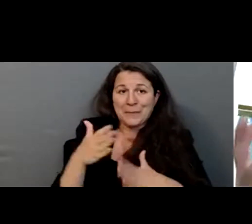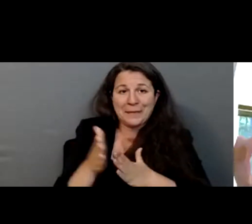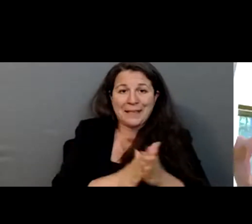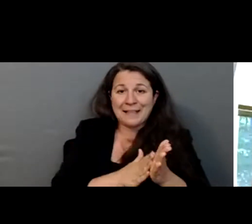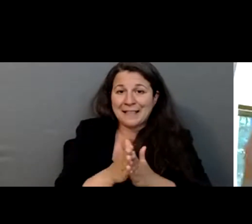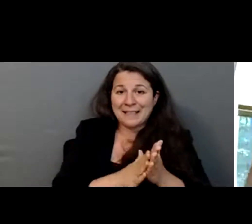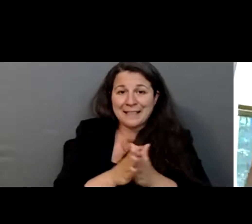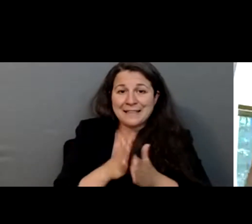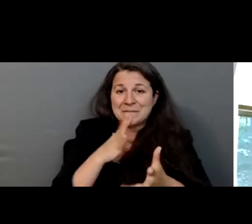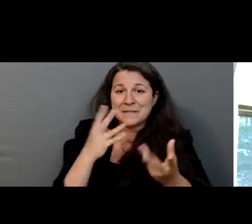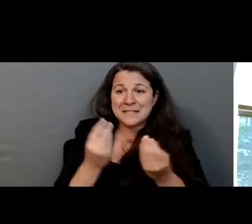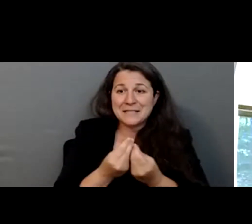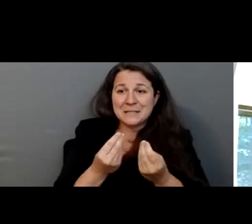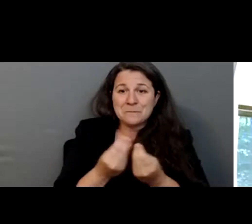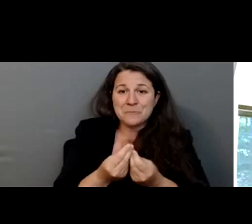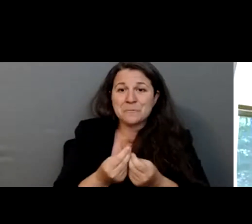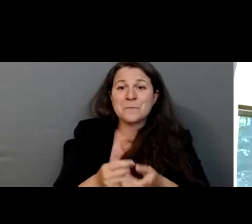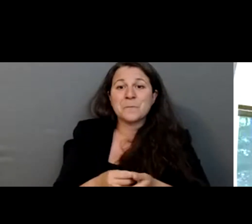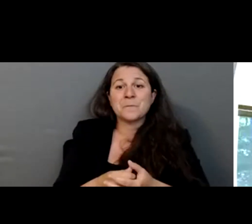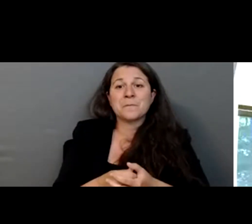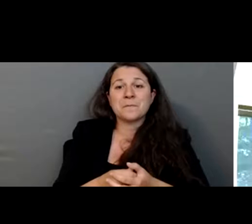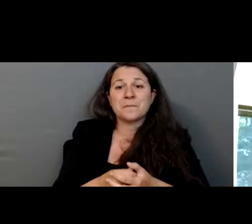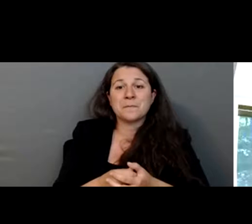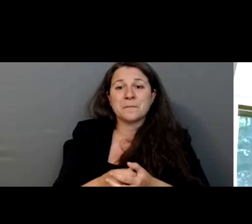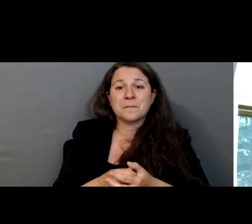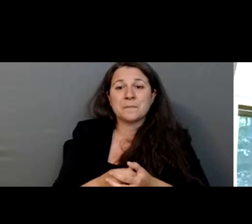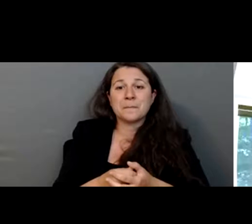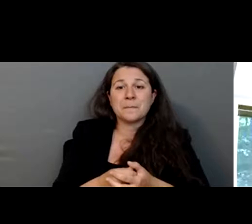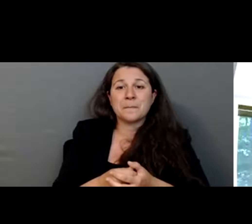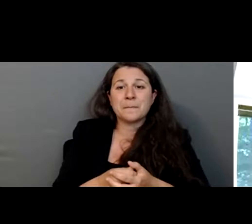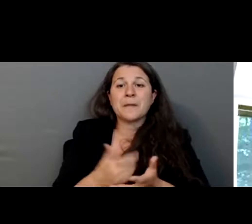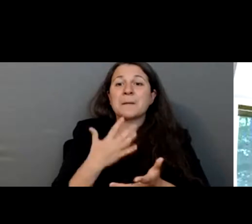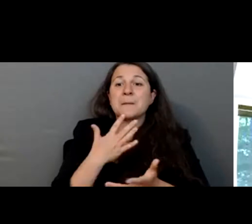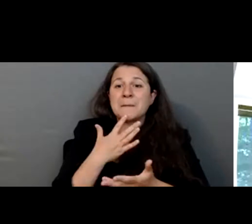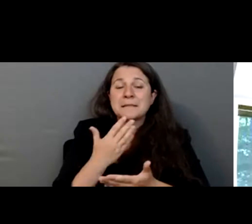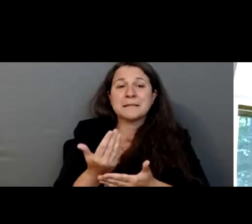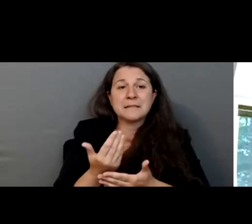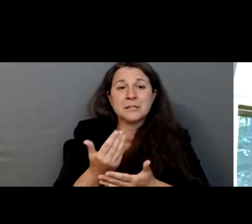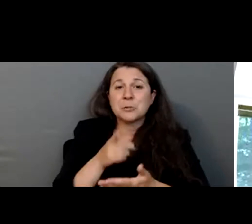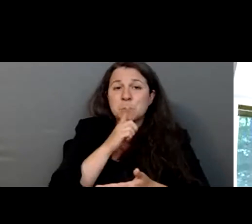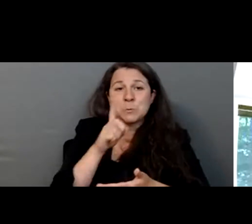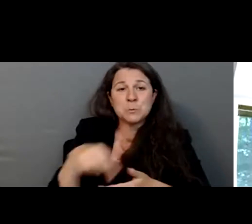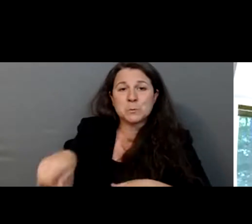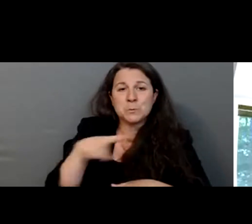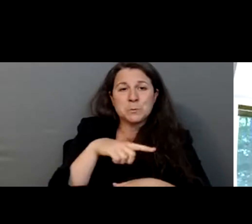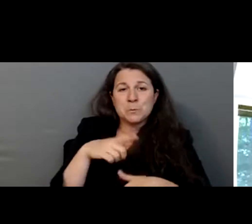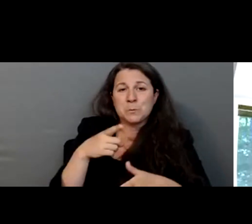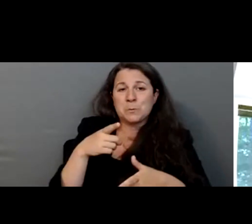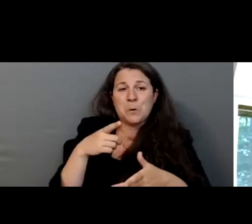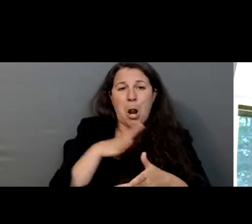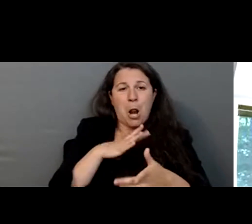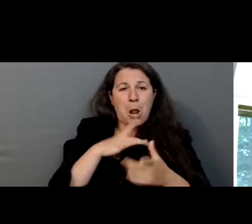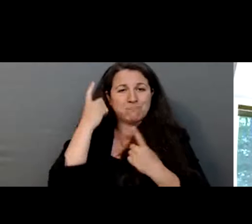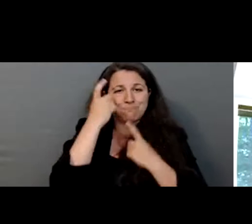termes d'outils pour comprendre la situation. Merci infiniment. Je suis certaine que les personnes dans la salle ont des